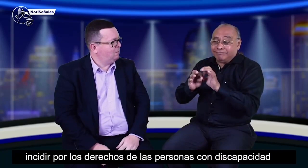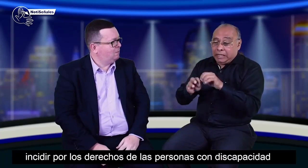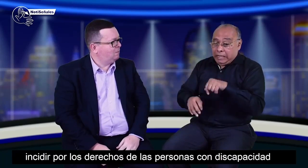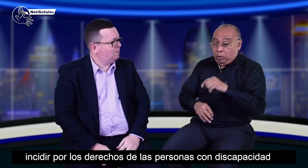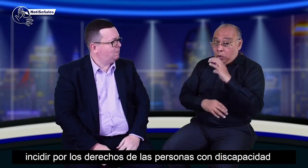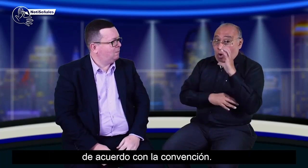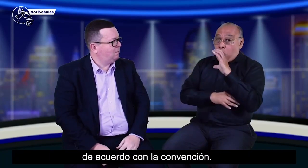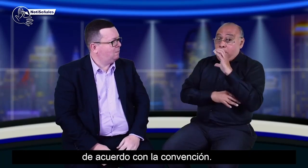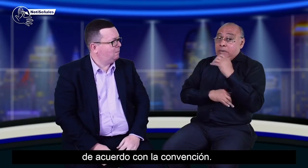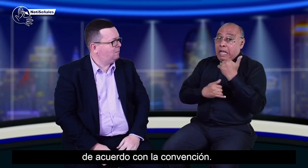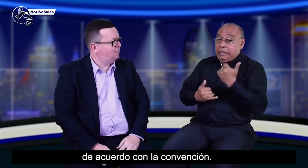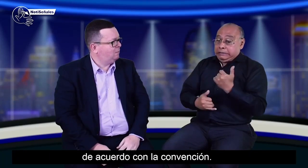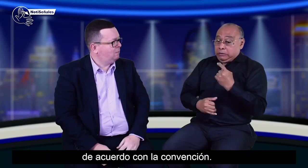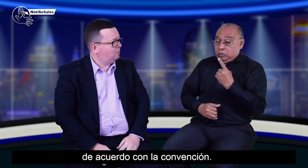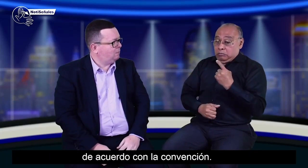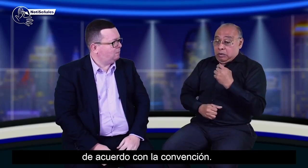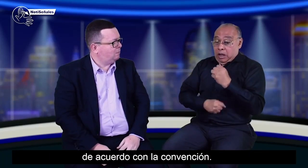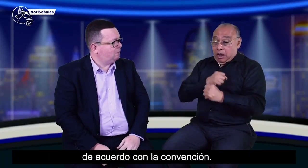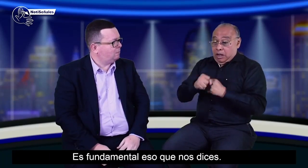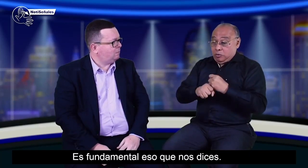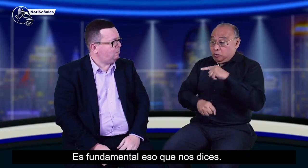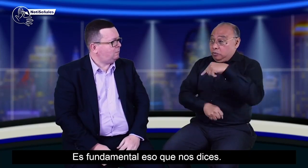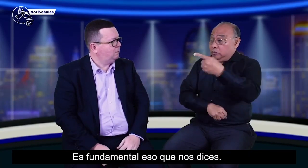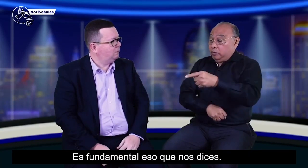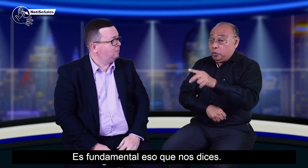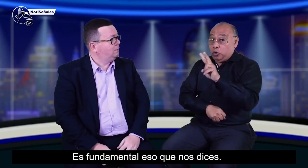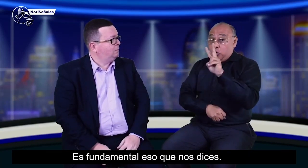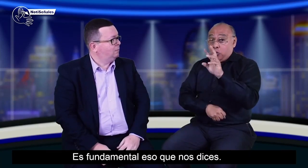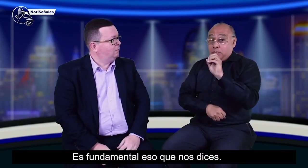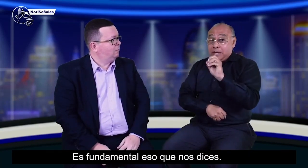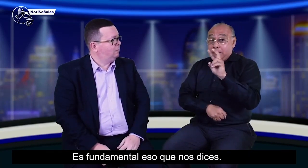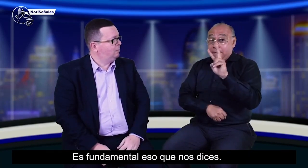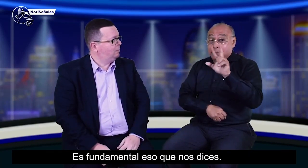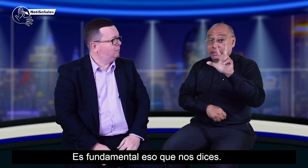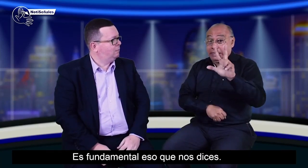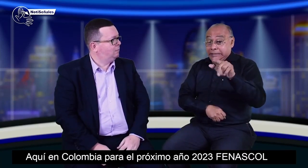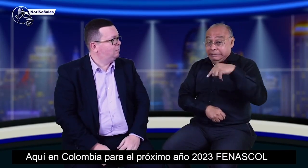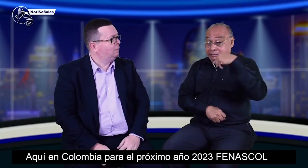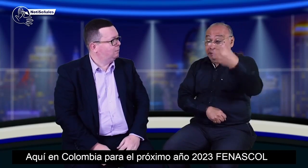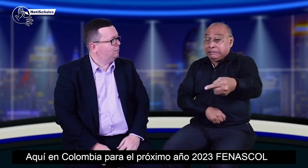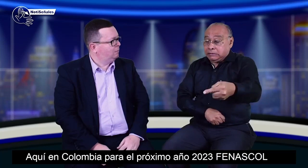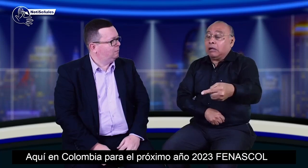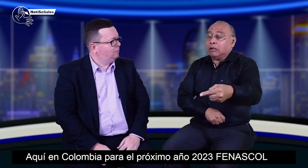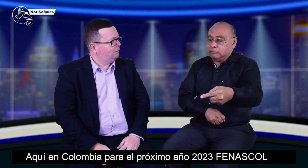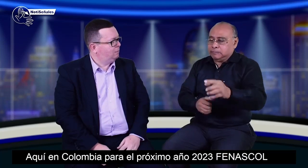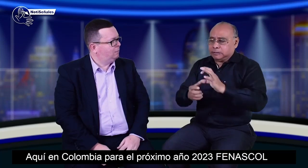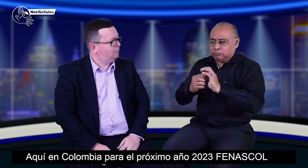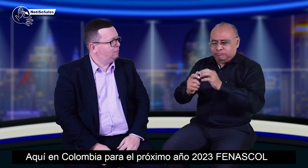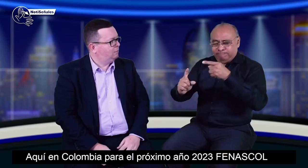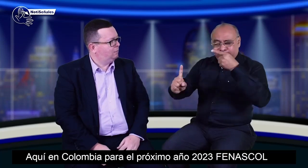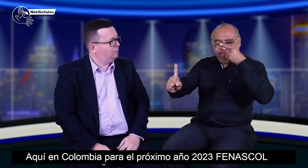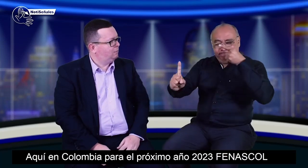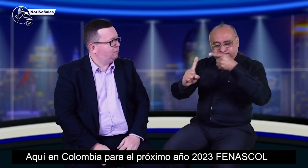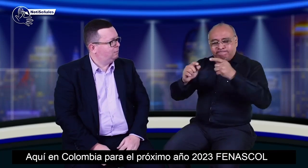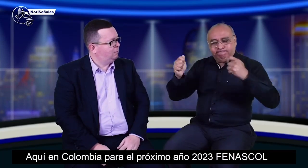discapacidad de acuerdo a la convención. Es fundamental esto que nos dices. Aquí en Colombia, para el próximo año 2023,